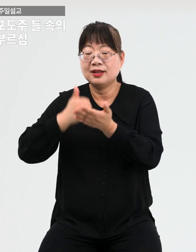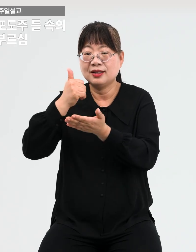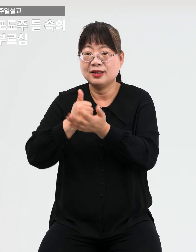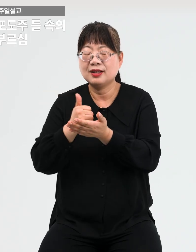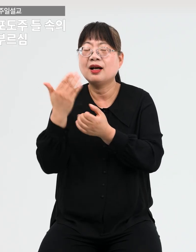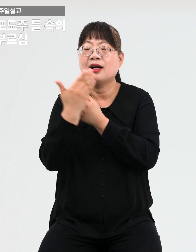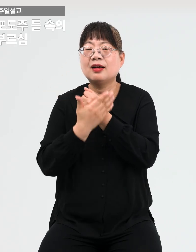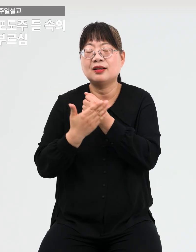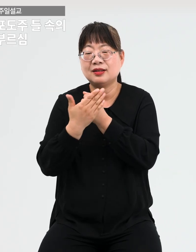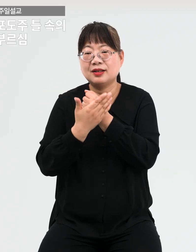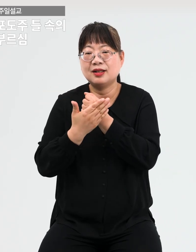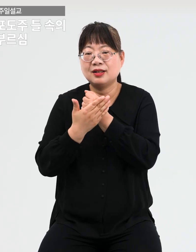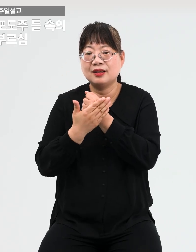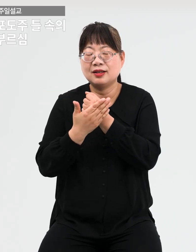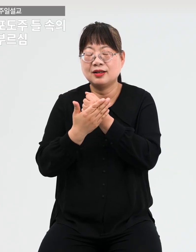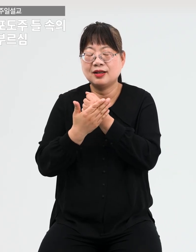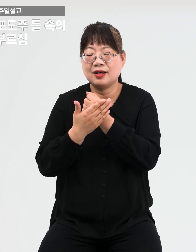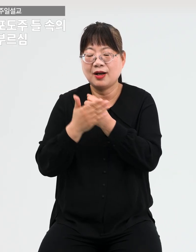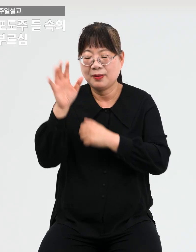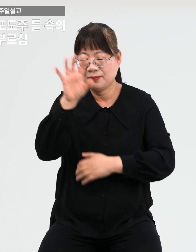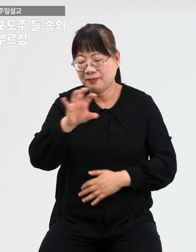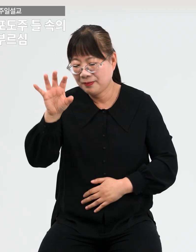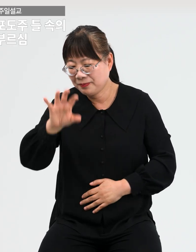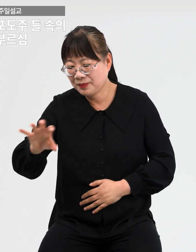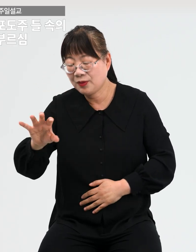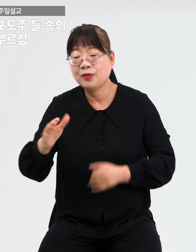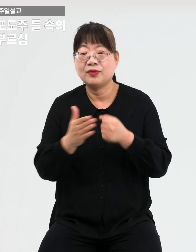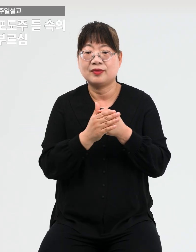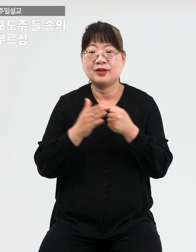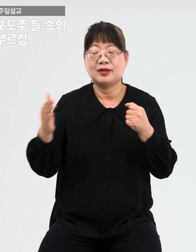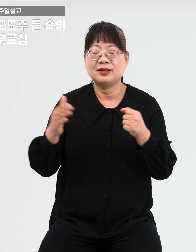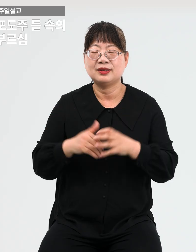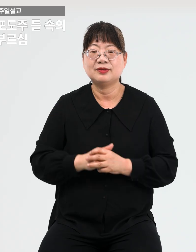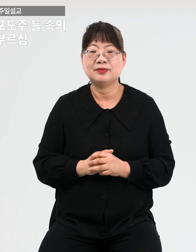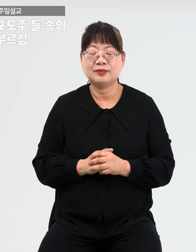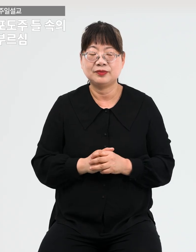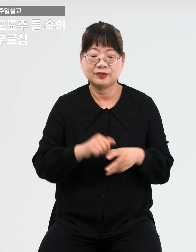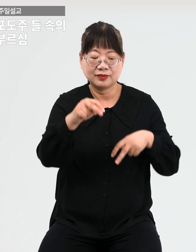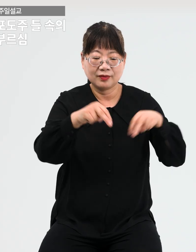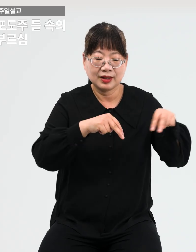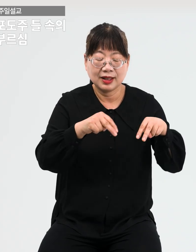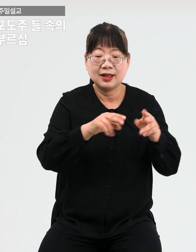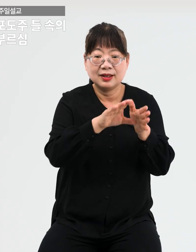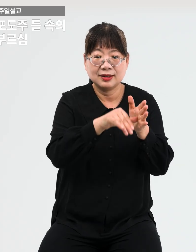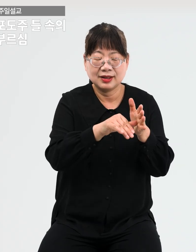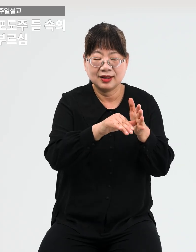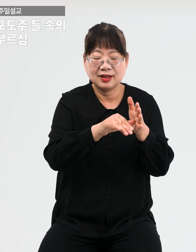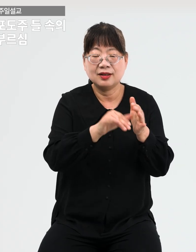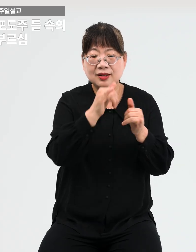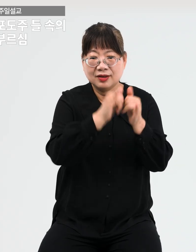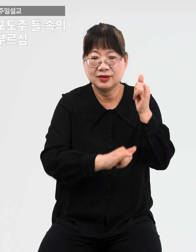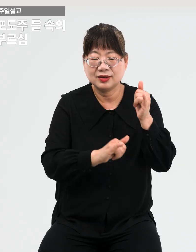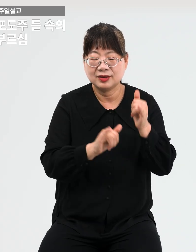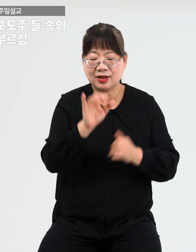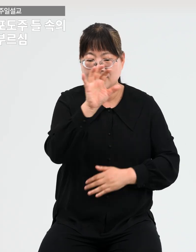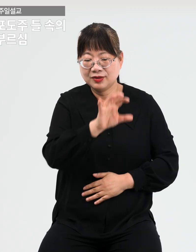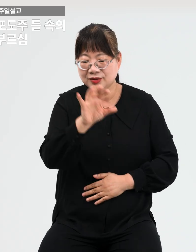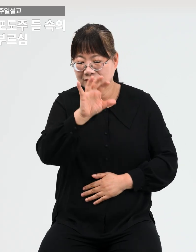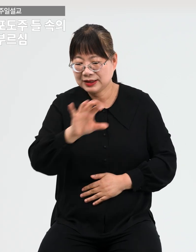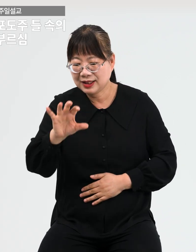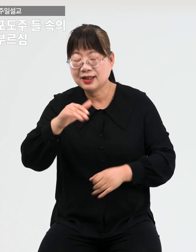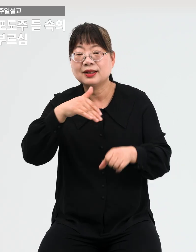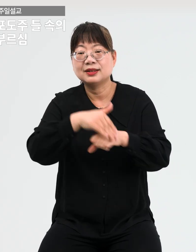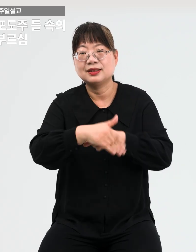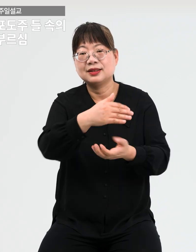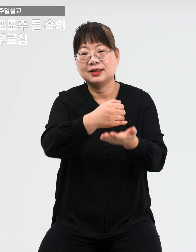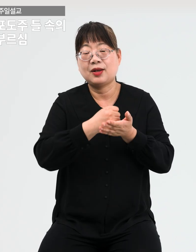하나님의 은혜가 역시 순환이 됩니다. 그래서 사사기의 역사는 순환적 패턴을 갖고